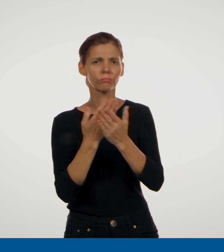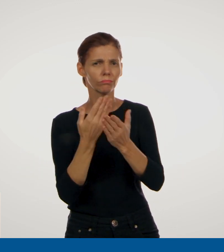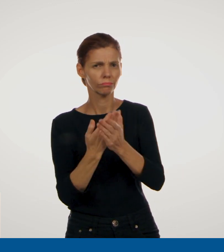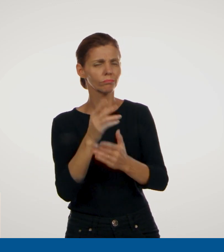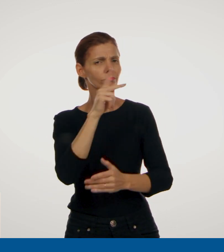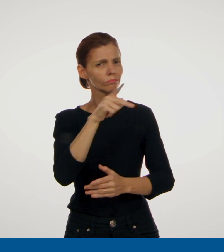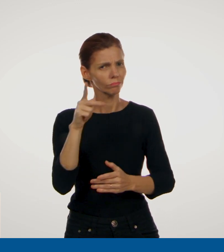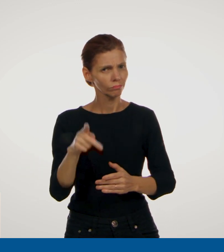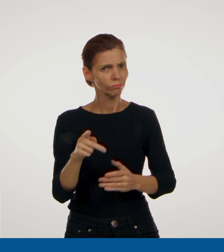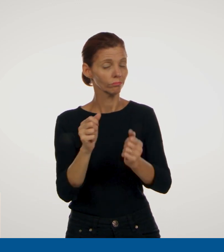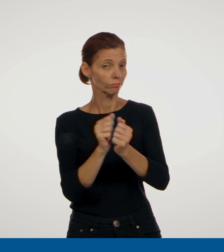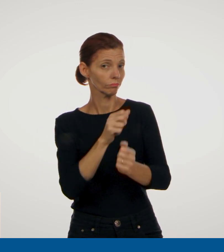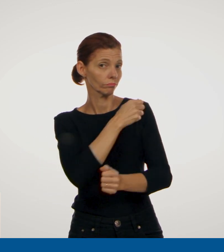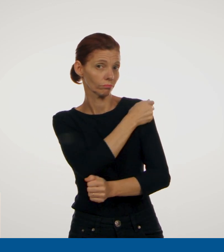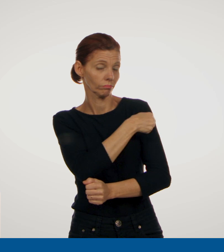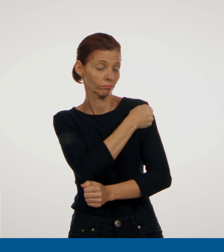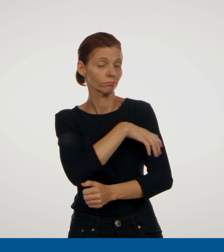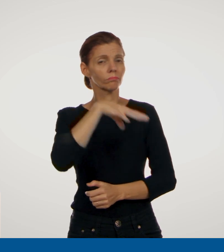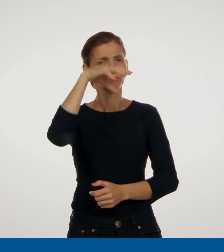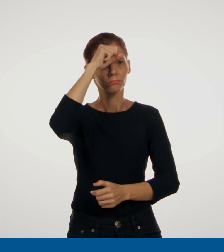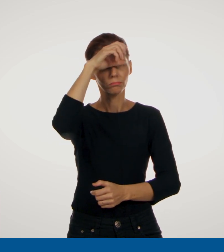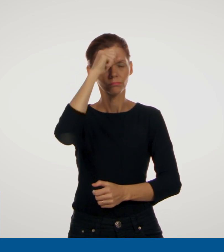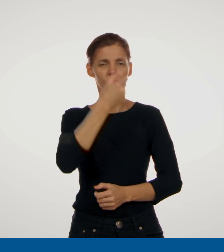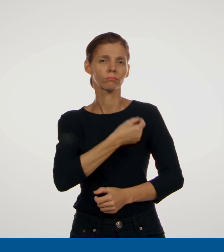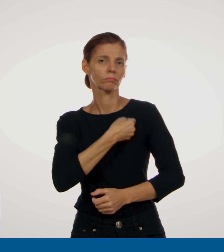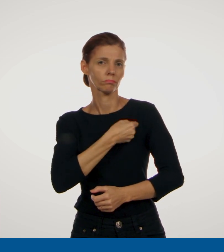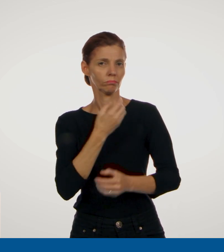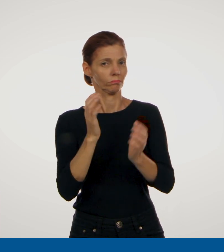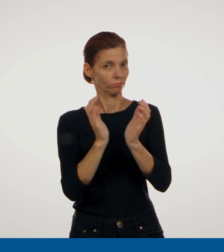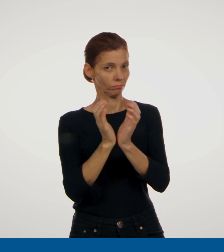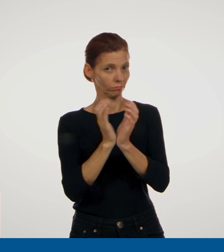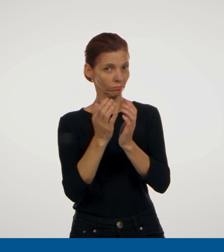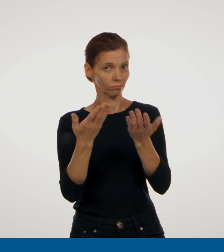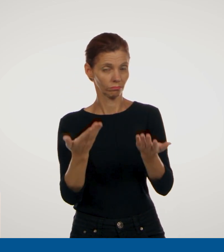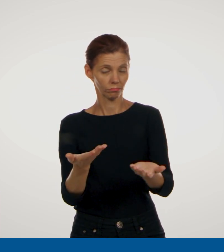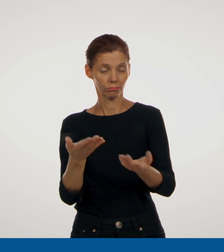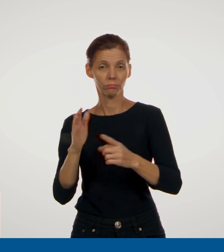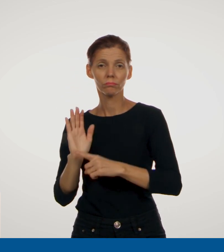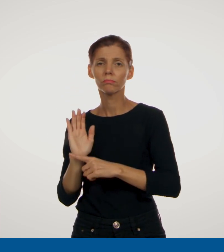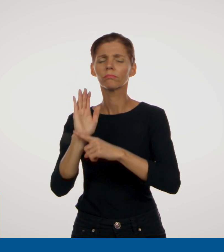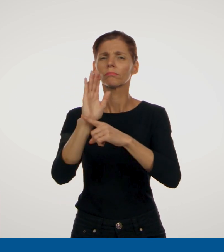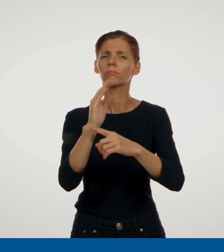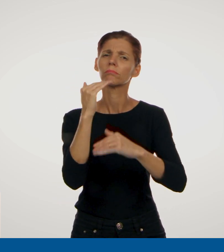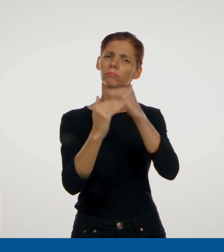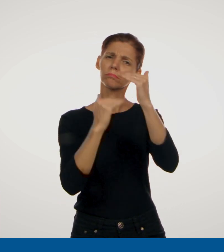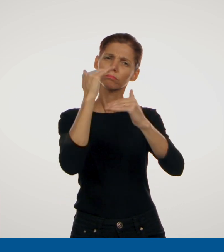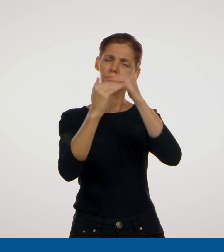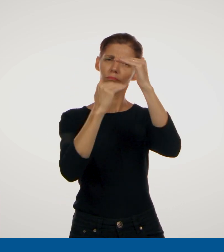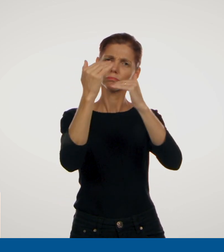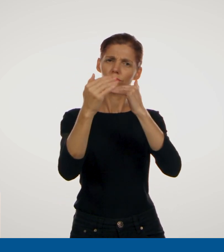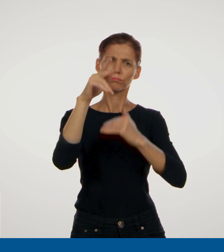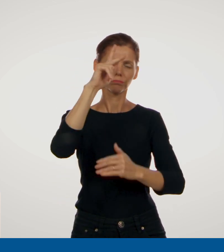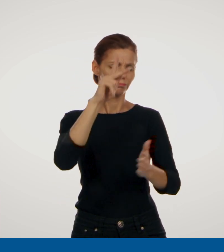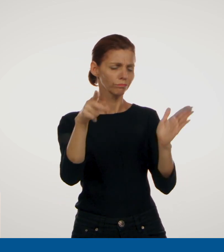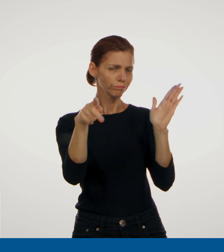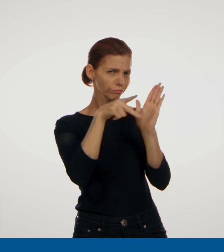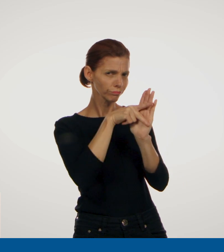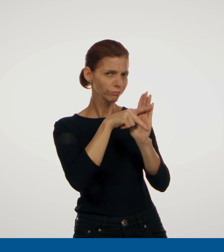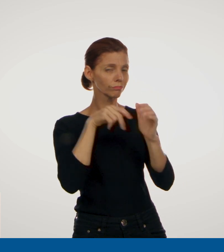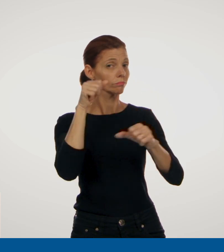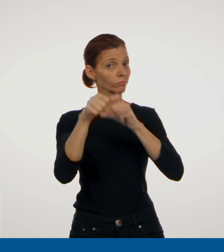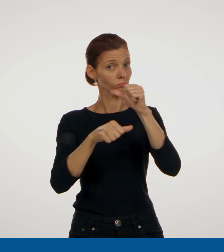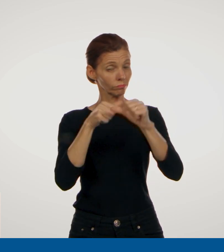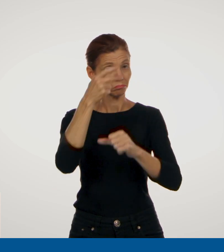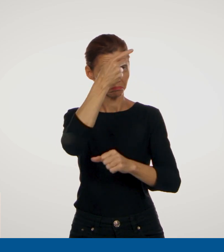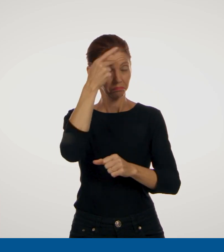Afinal, no ambiente escolar, tanto o professor como o aluno aprendem a viver em grupo. E ao favorecermos o